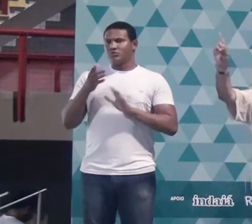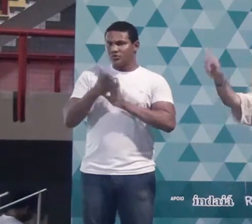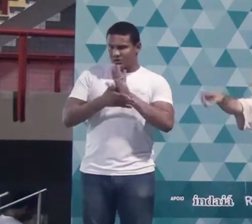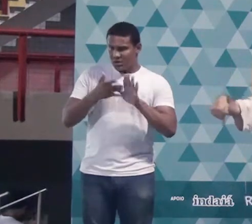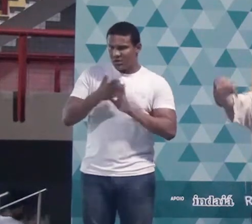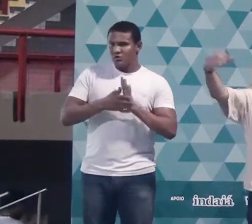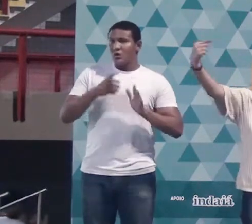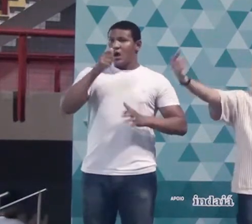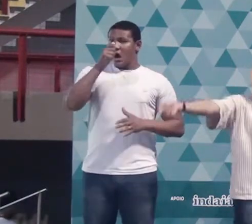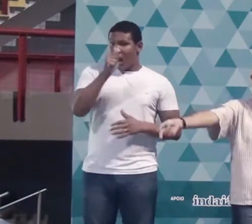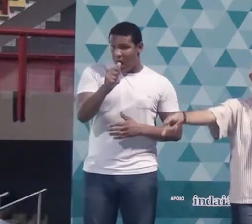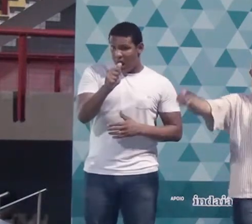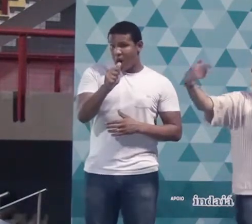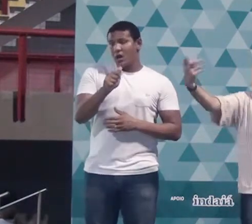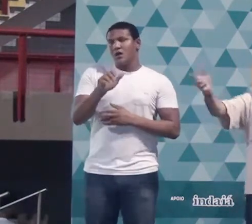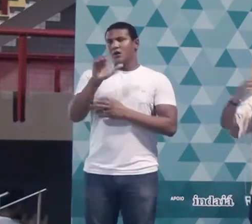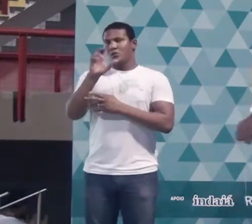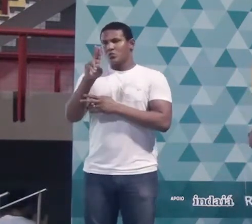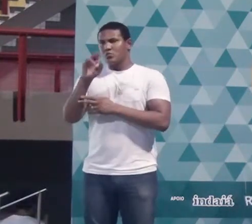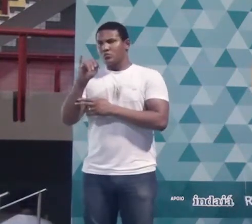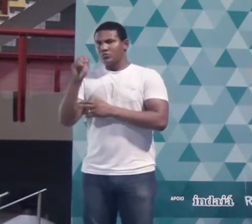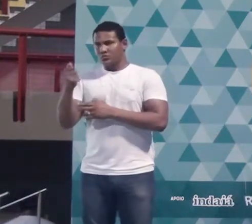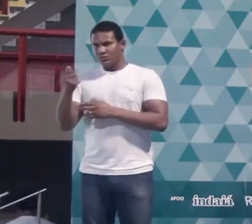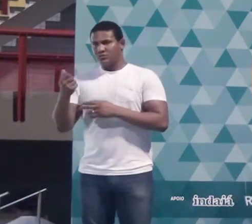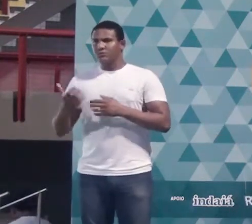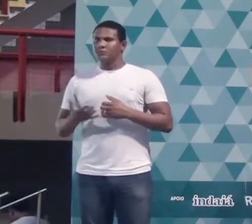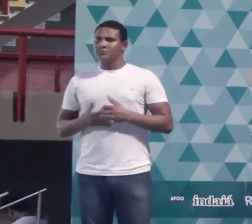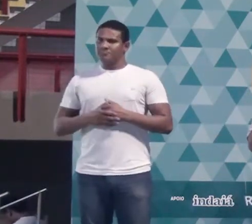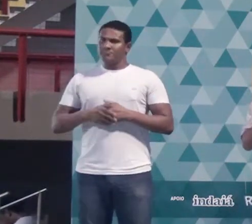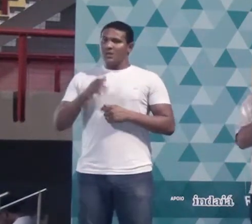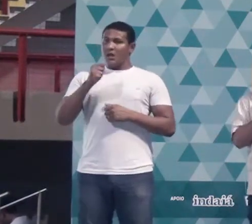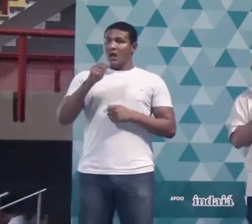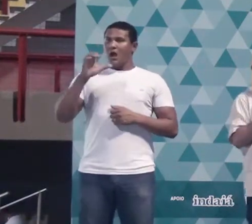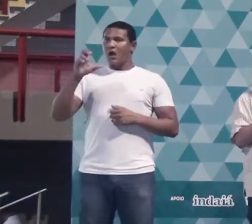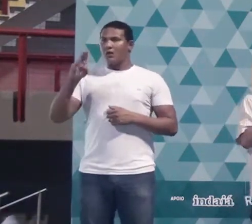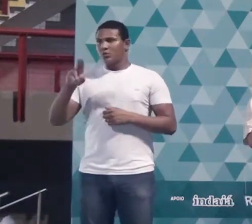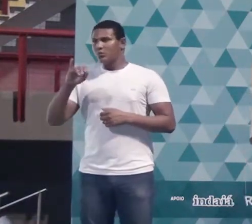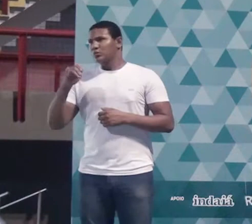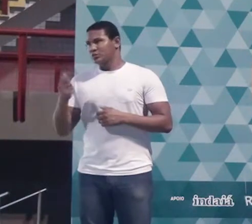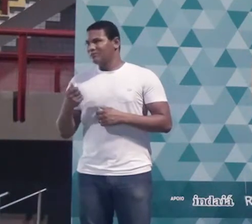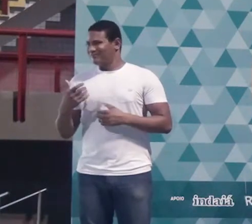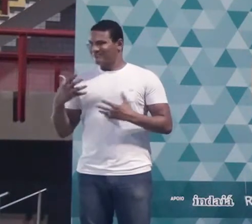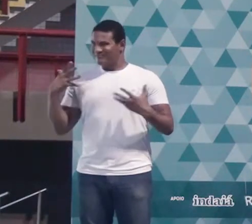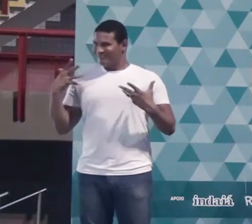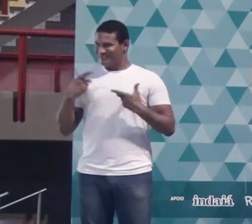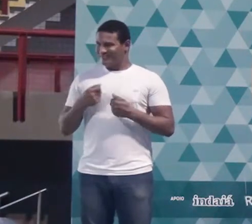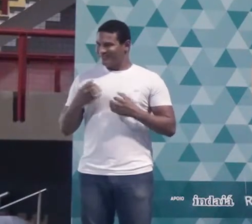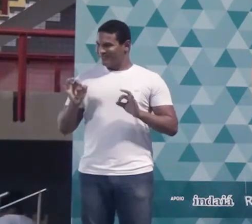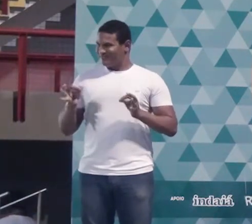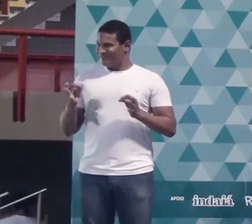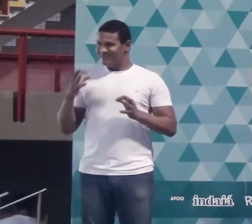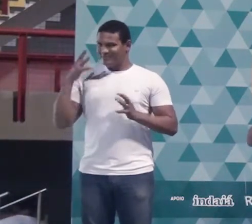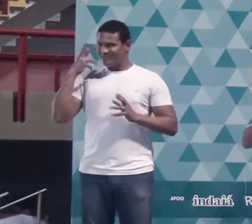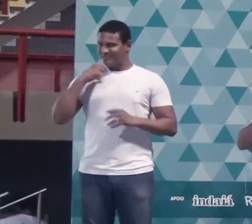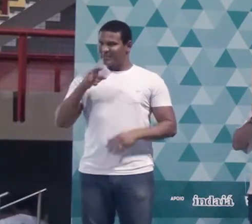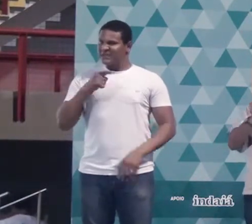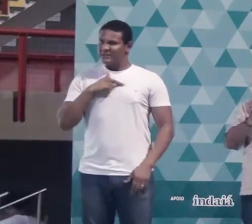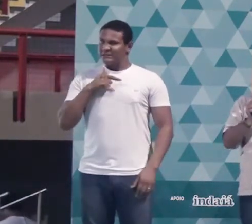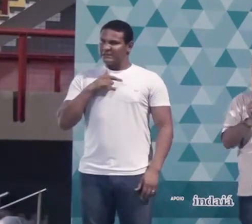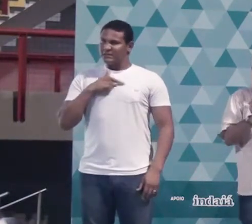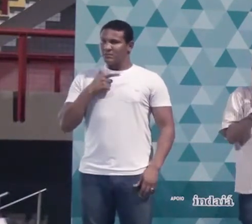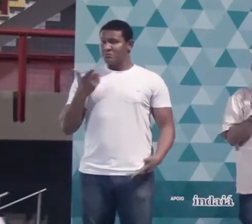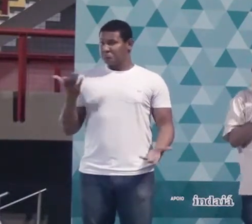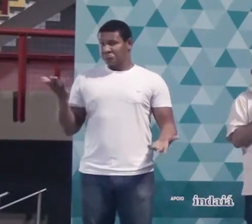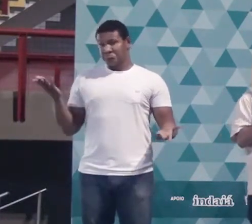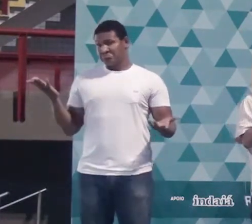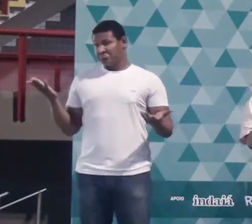os educadores se referem é de Paulo Freire. Não é bonito, cara? Não é lindo? Fica muito feio. Sim,